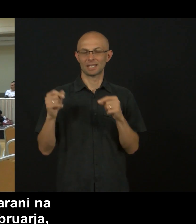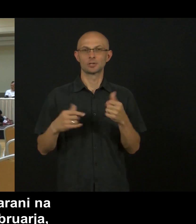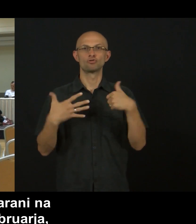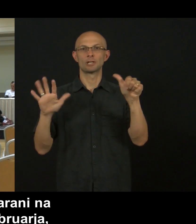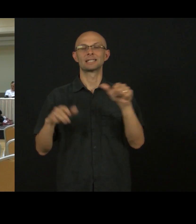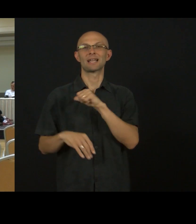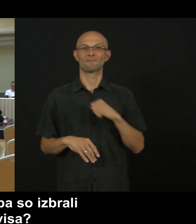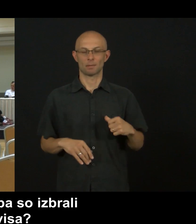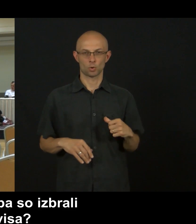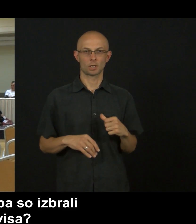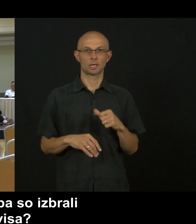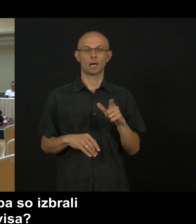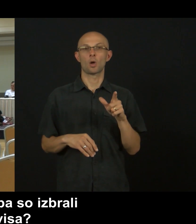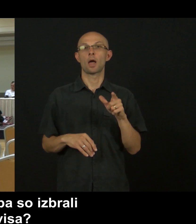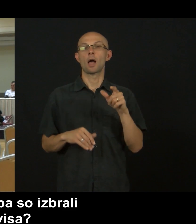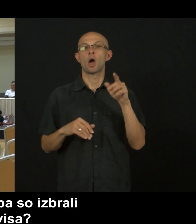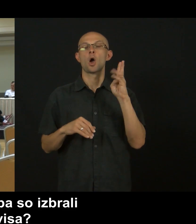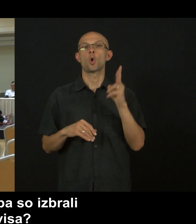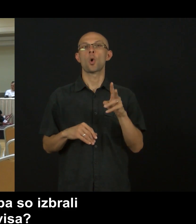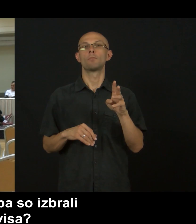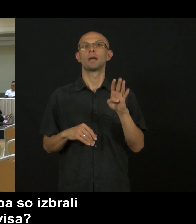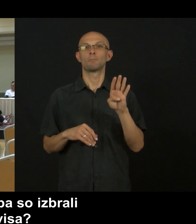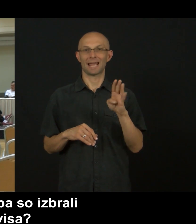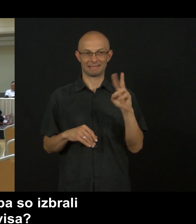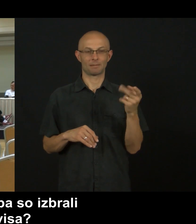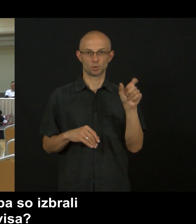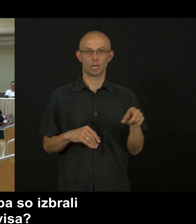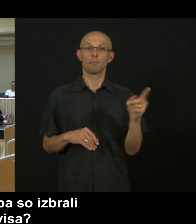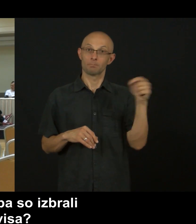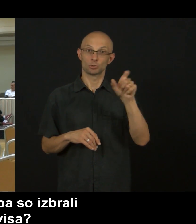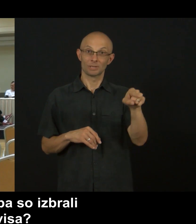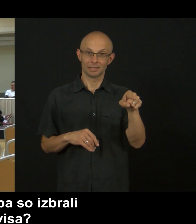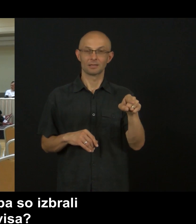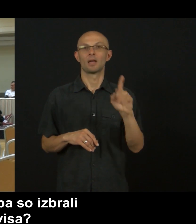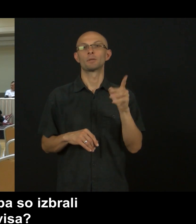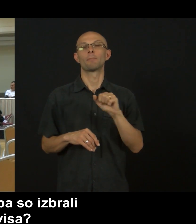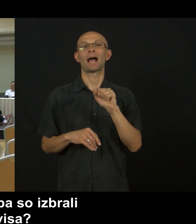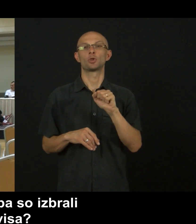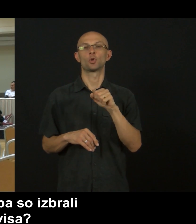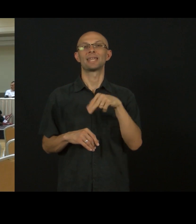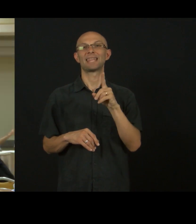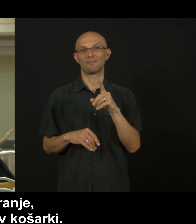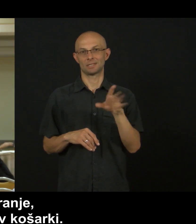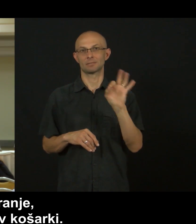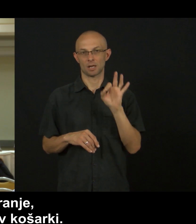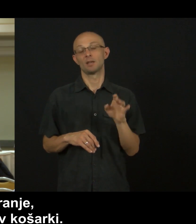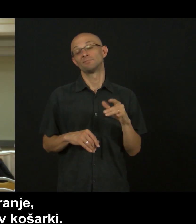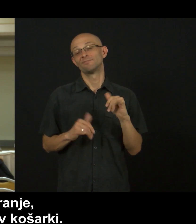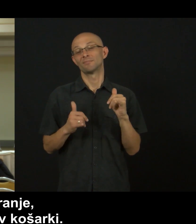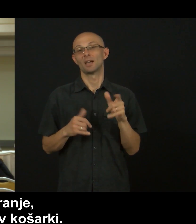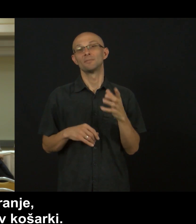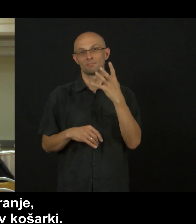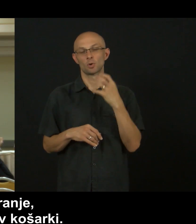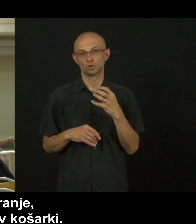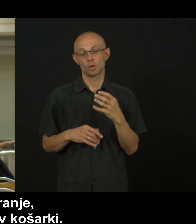16. februarja, ko bi namesto Kobe Bryant prišli vi, pa so odbrali Anthonyja Davisa? Ja, bilo